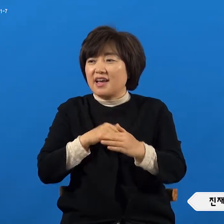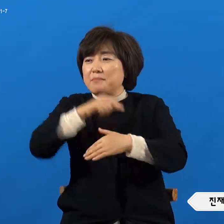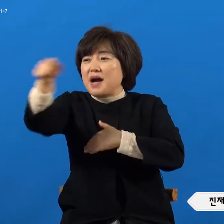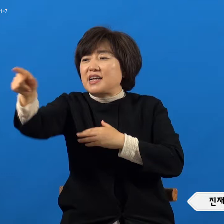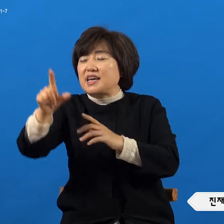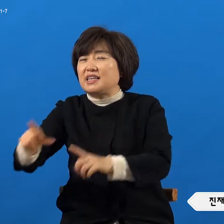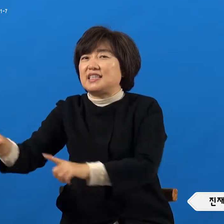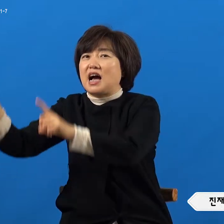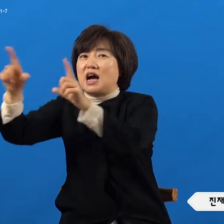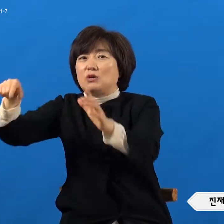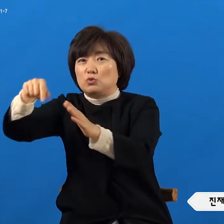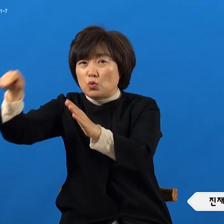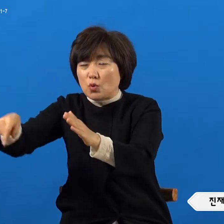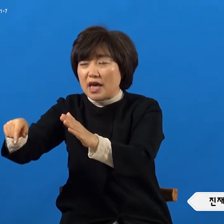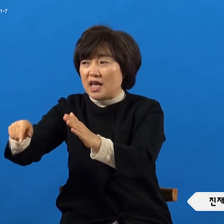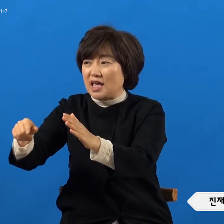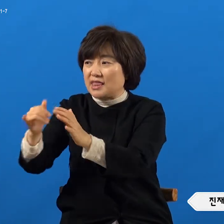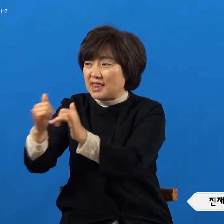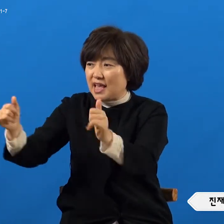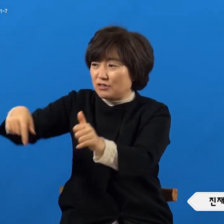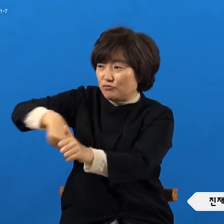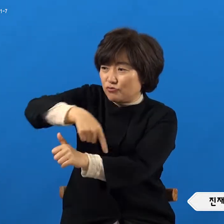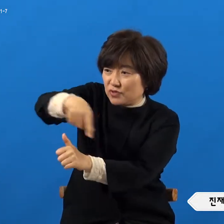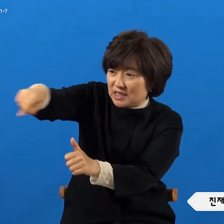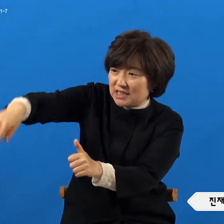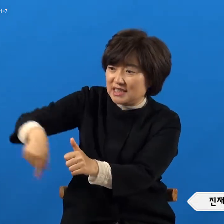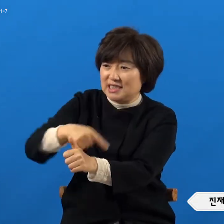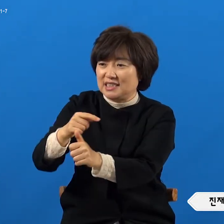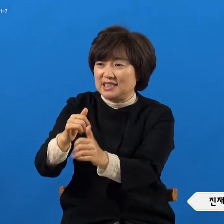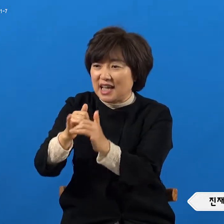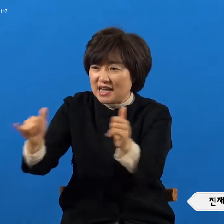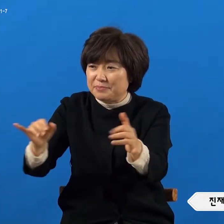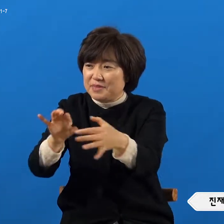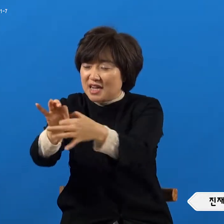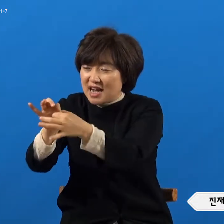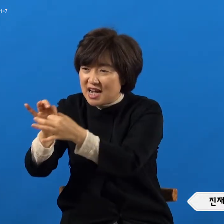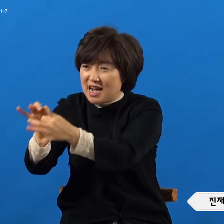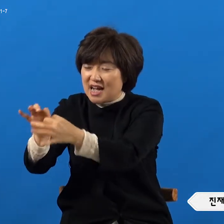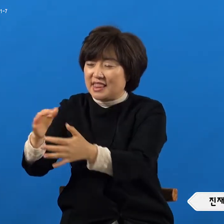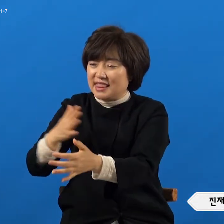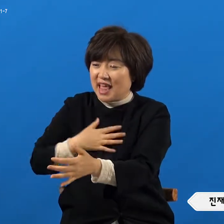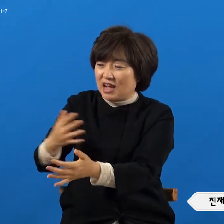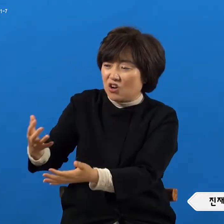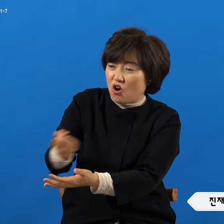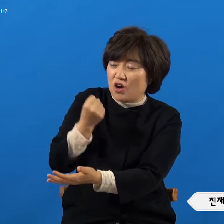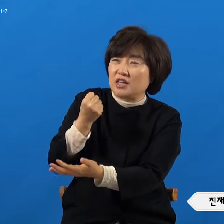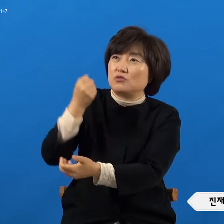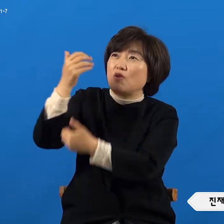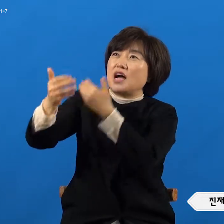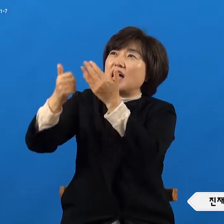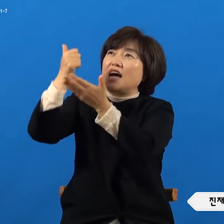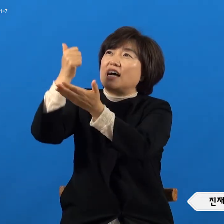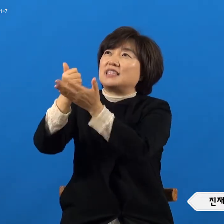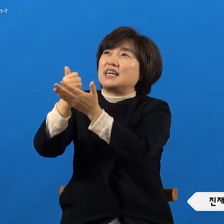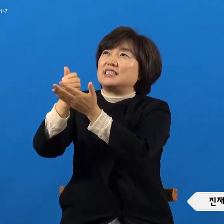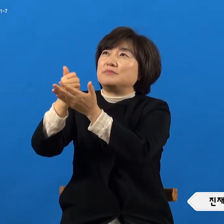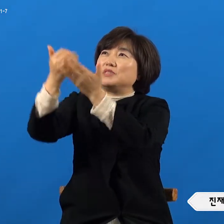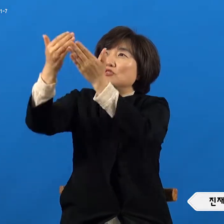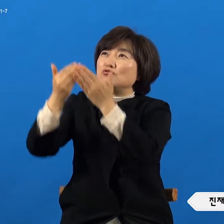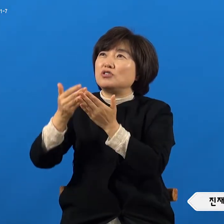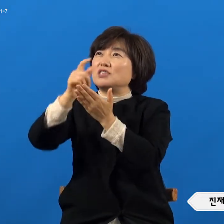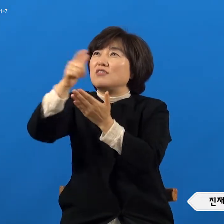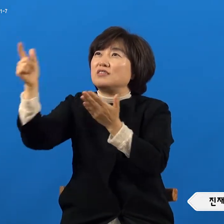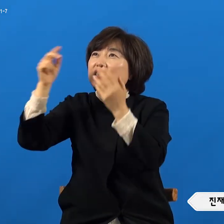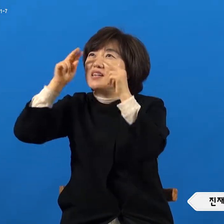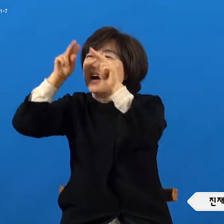우리의 관계 가운데서, 내게 주신 은사들 가운데서 내 것들을 가지고 하나님이 주신 것들을 향해서